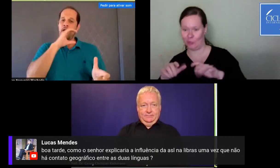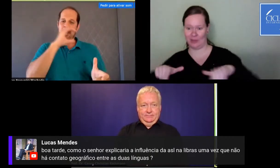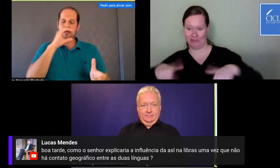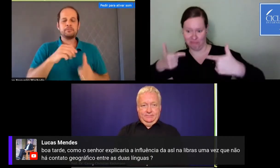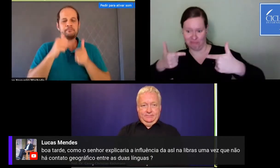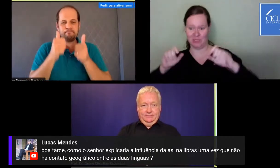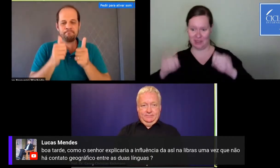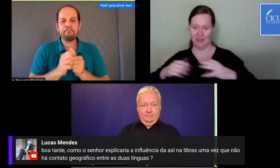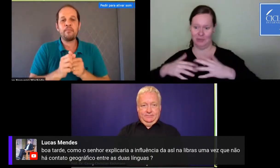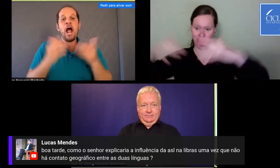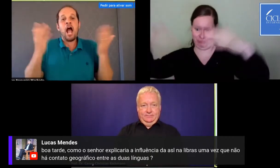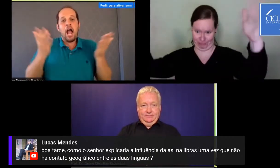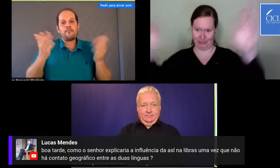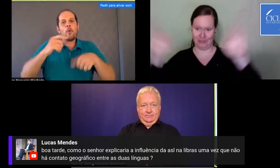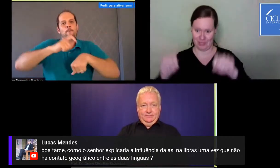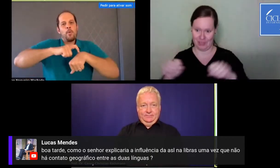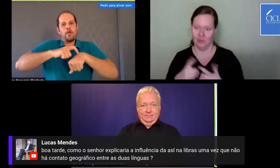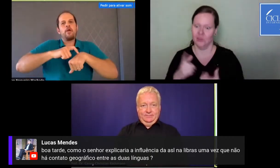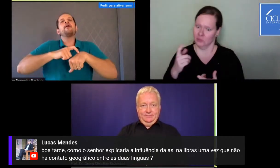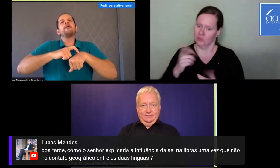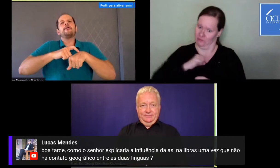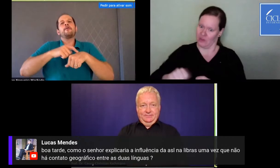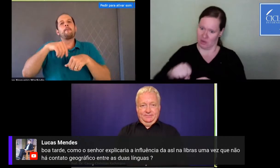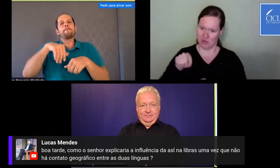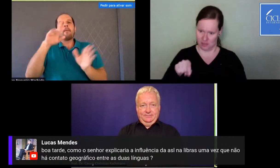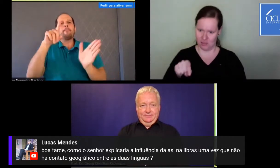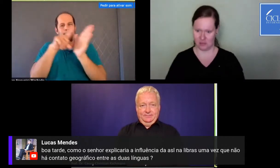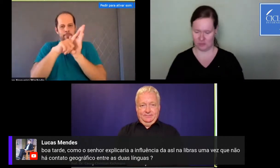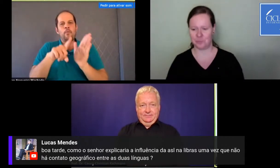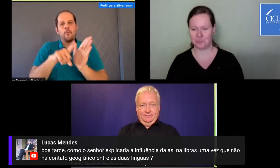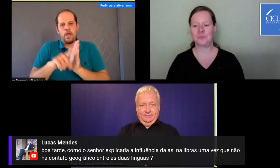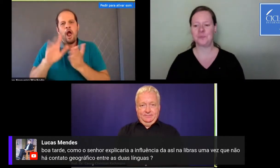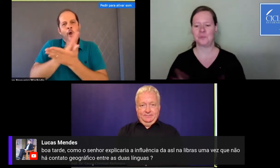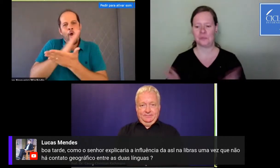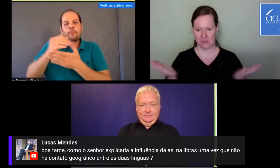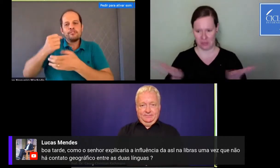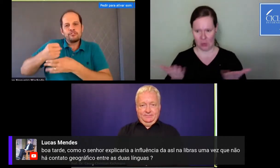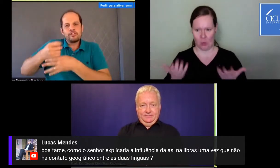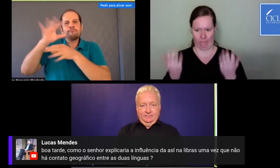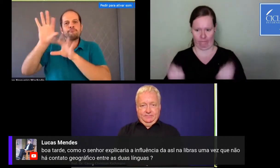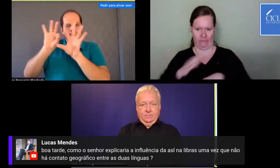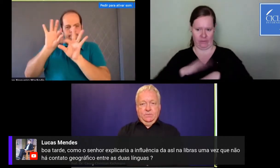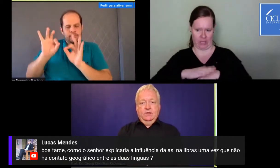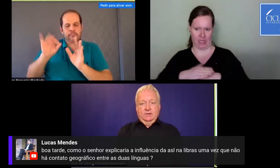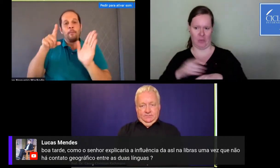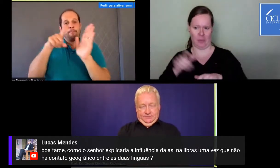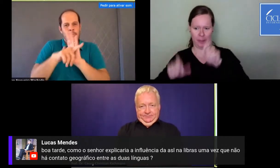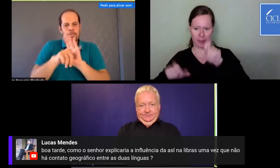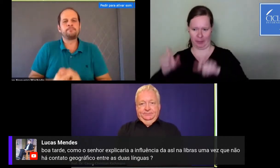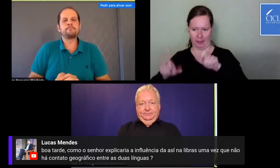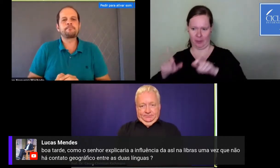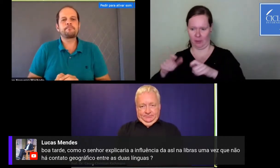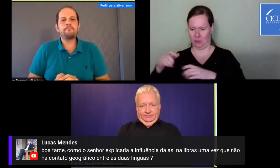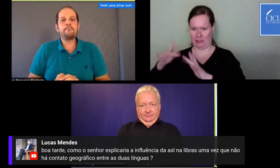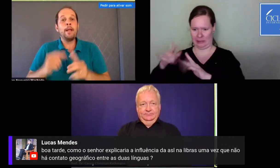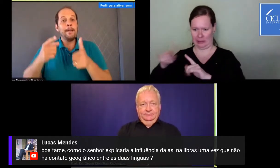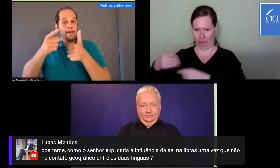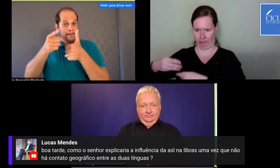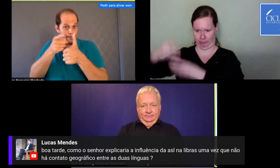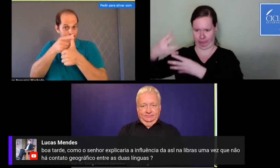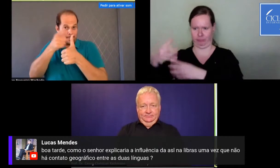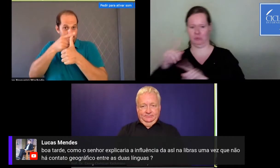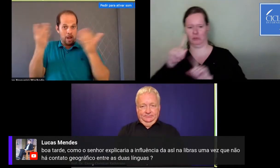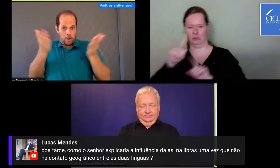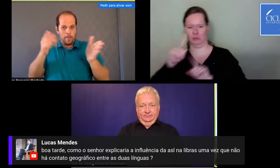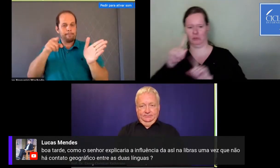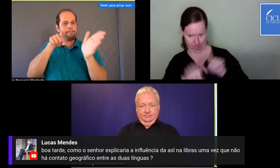isso possa acontecer. Então, agora queremos aproveitar esse momento para selecionar algumas perguntas, né? A primeira delas,